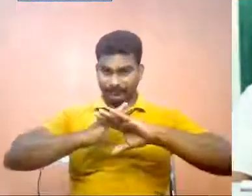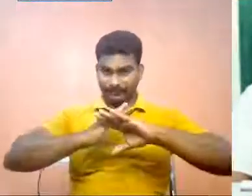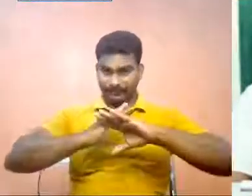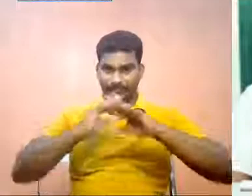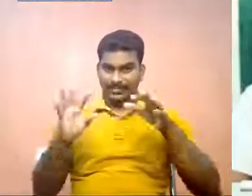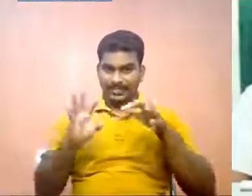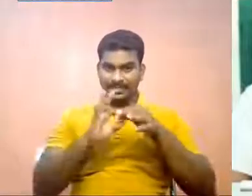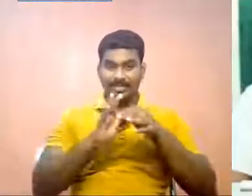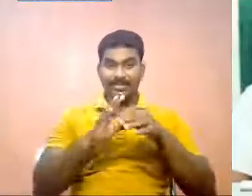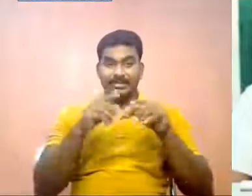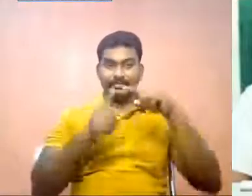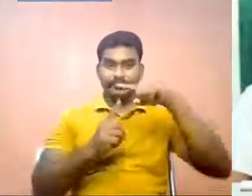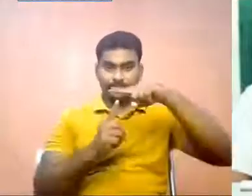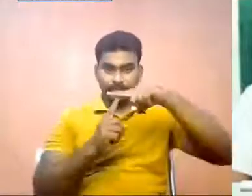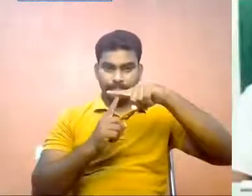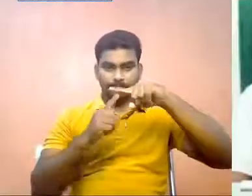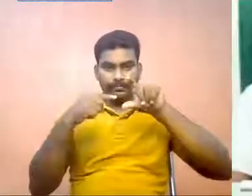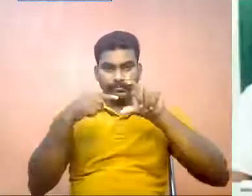ടെലിമെഡിസിൻ സൗകര്യമടക്കം